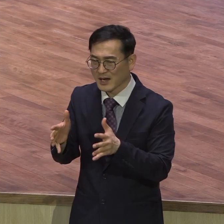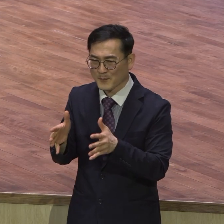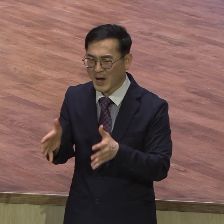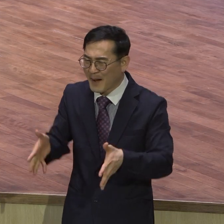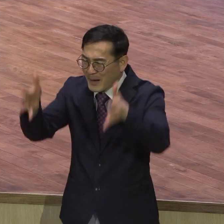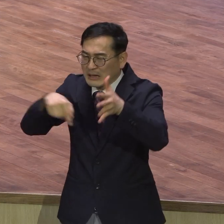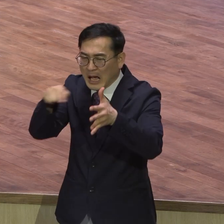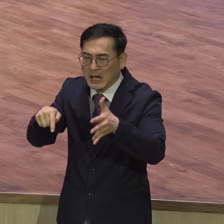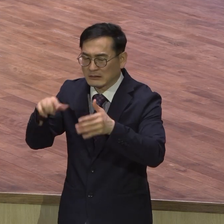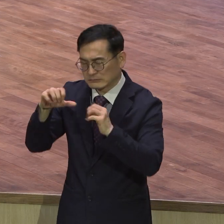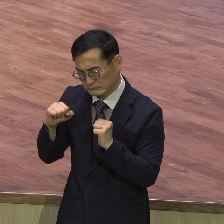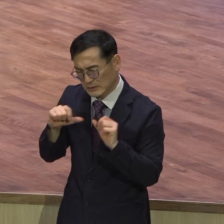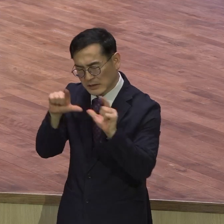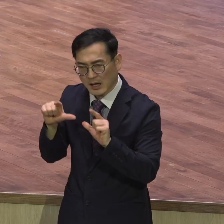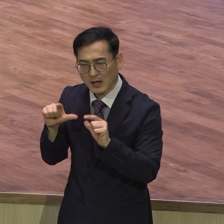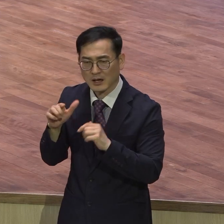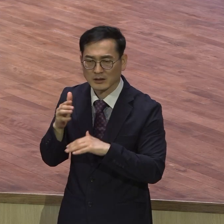걸려가지고